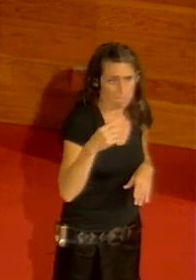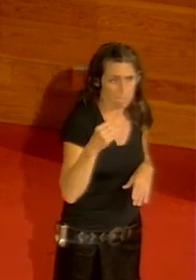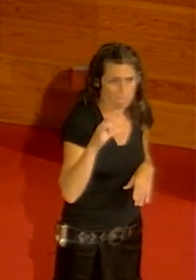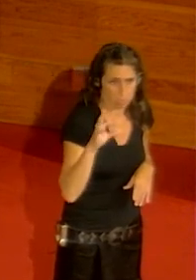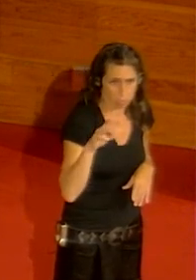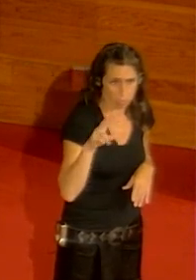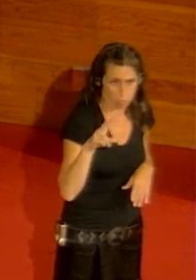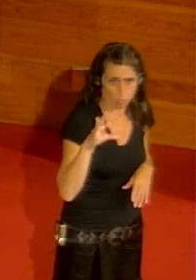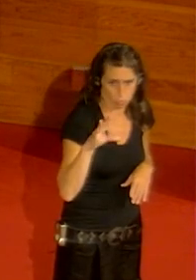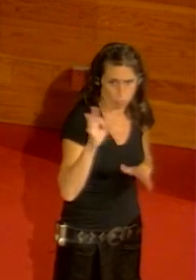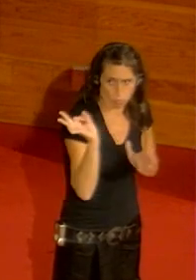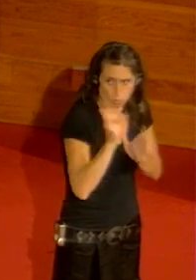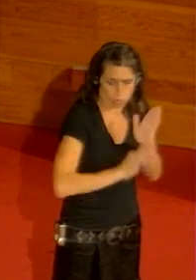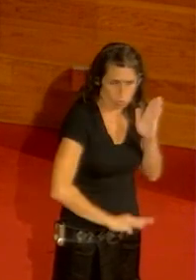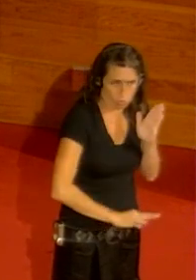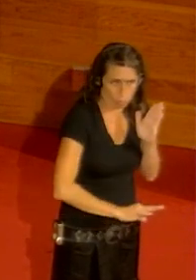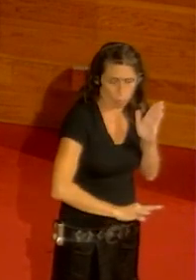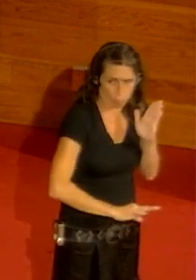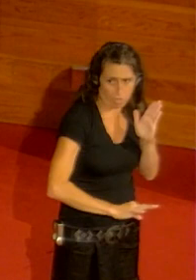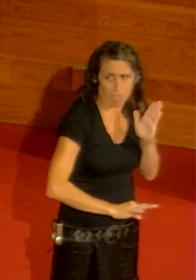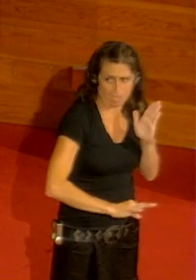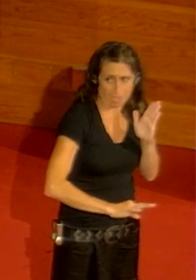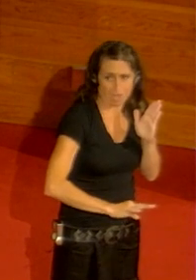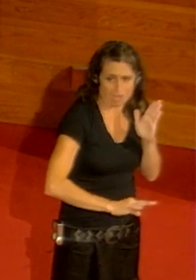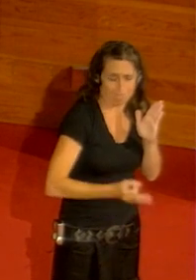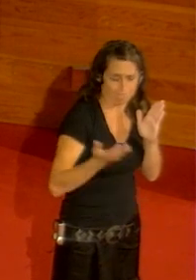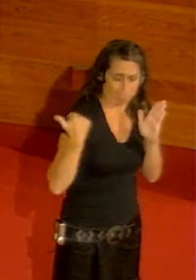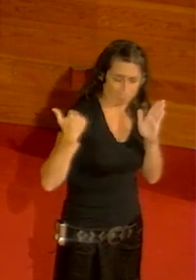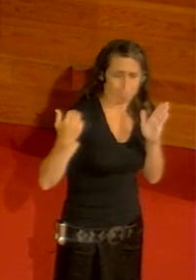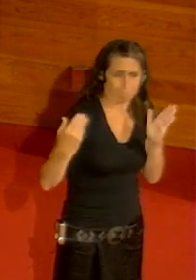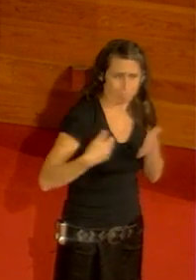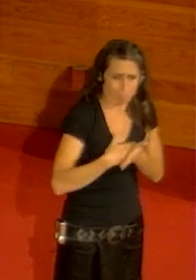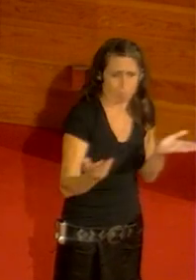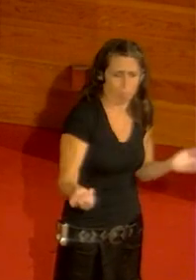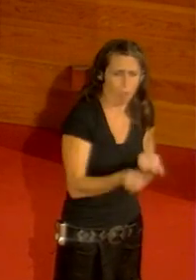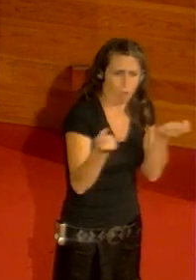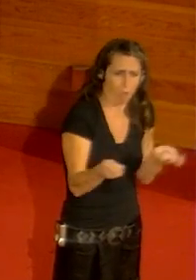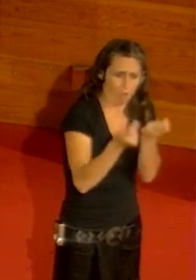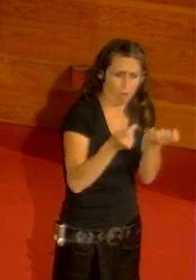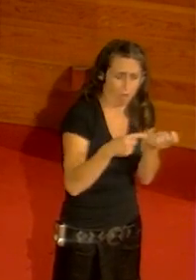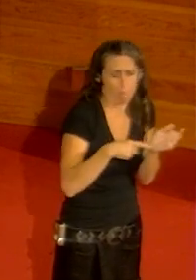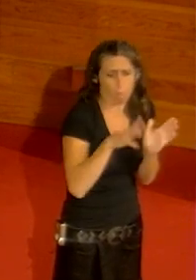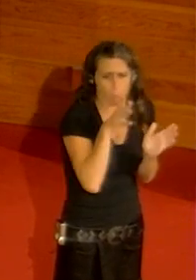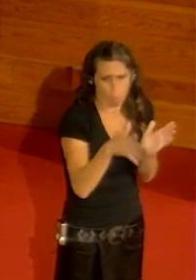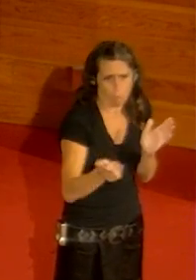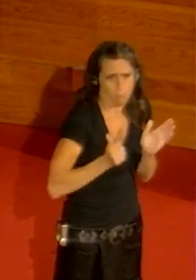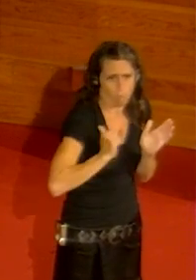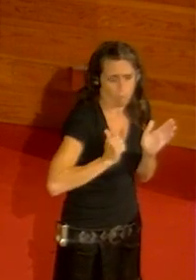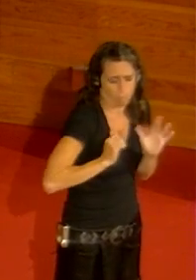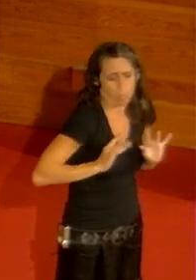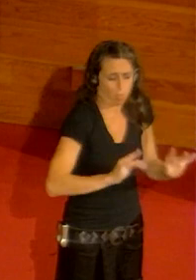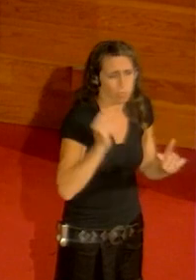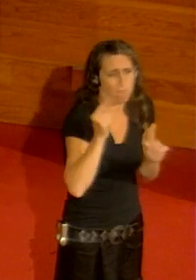un software que ocupó muchos titulares porque se usan para espionaje no solo en España en muchos países ese producción